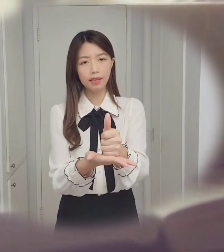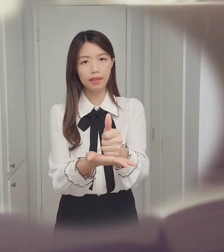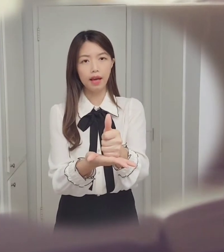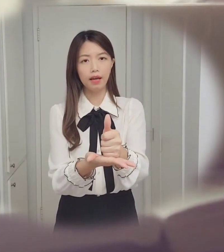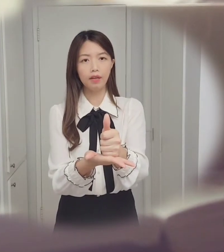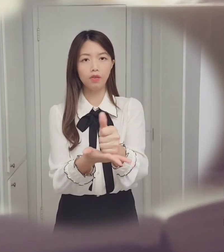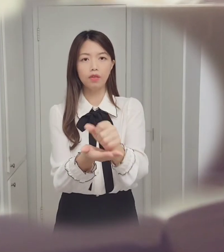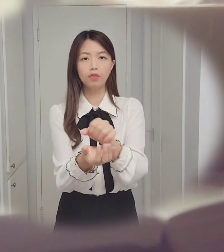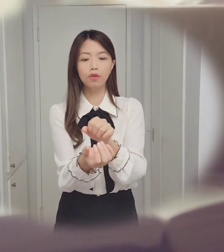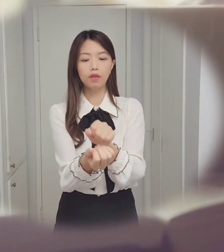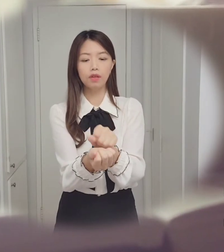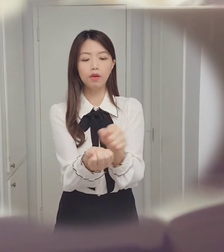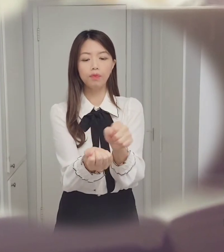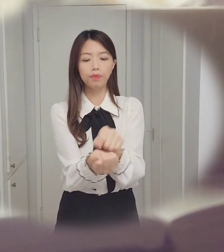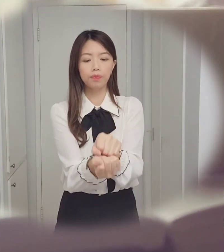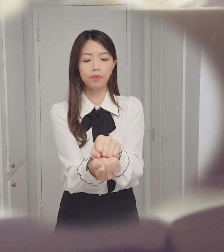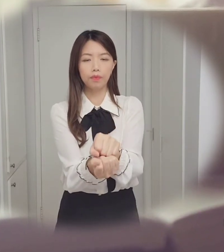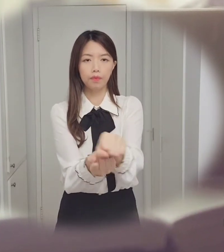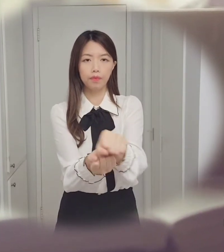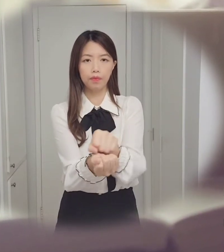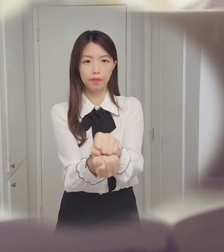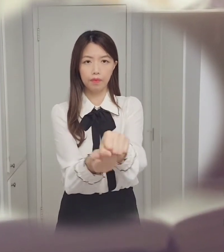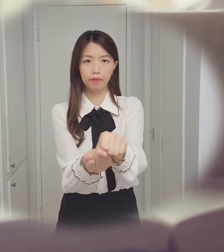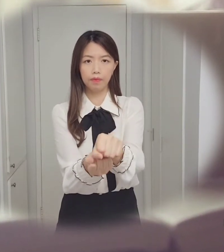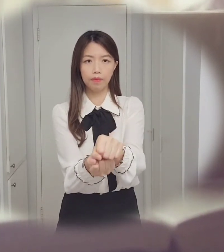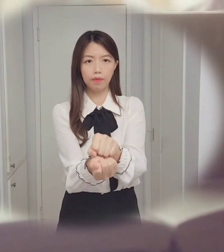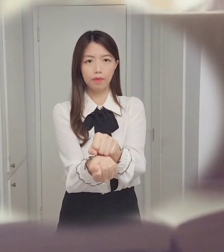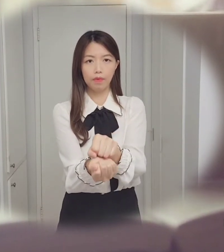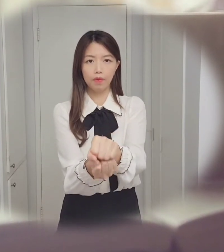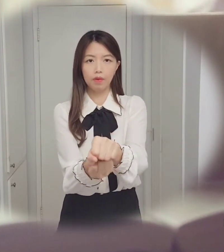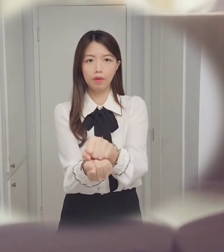씻으셨네, 씻다 이런 뜻의 소원은요,